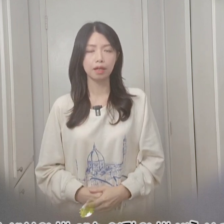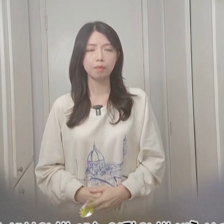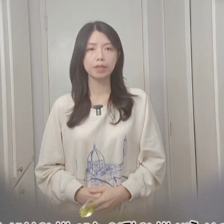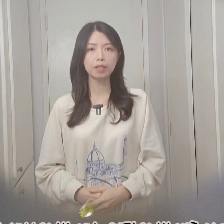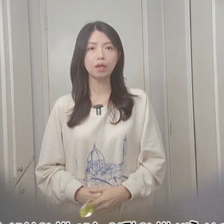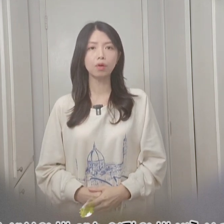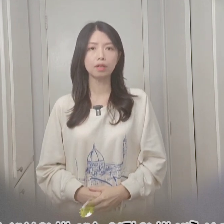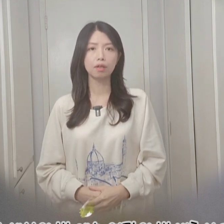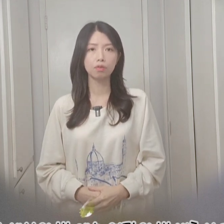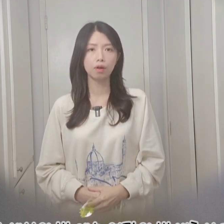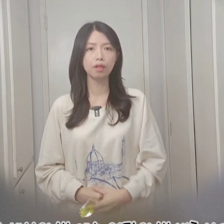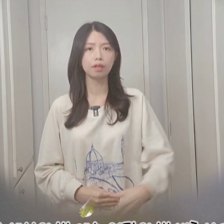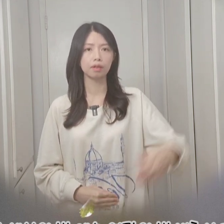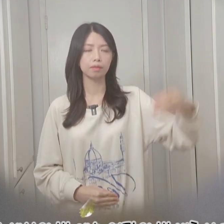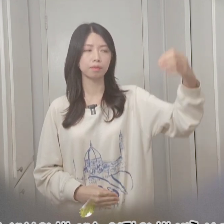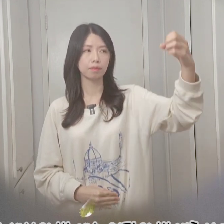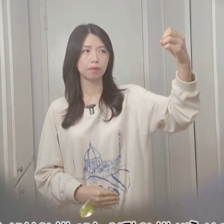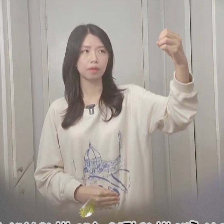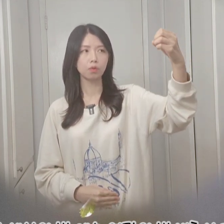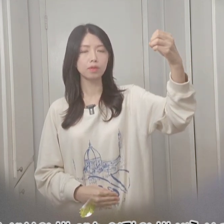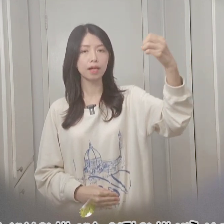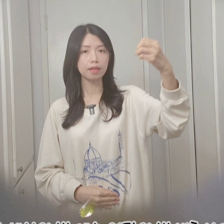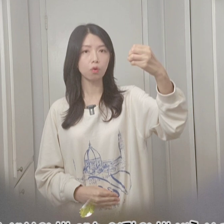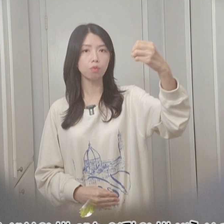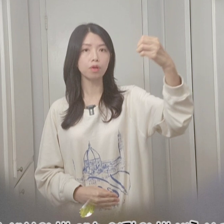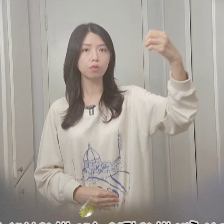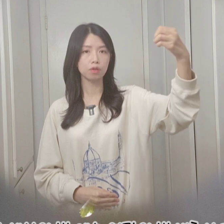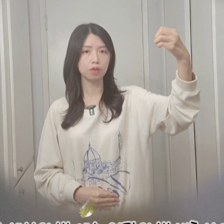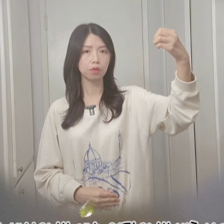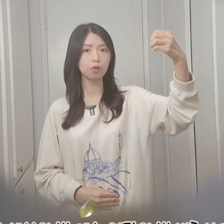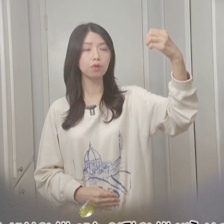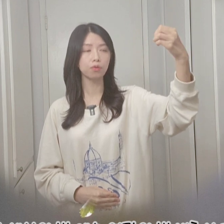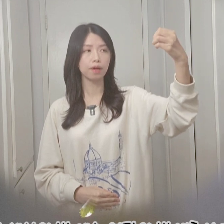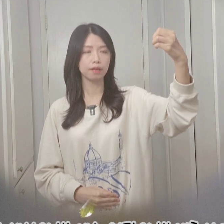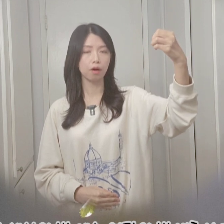빛, 빛이라고 한 뜻의 수어는 손 살짝 오므려